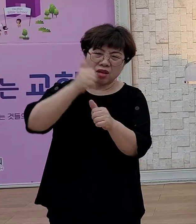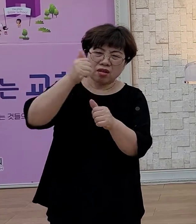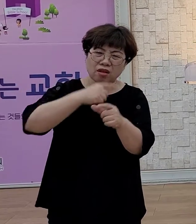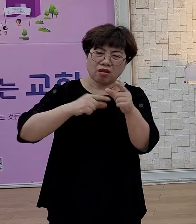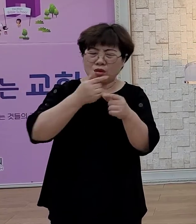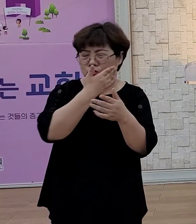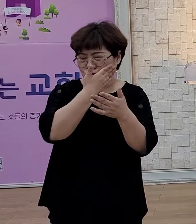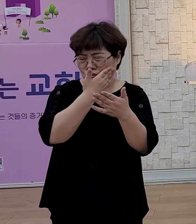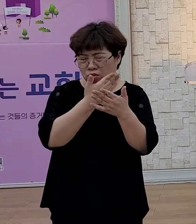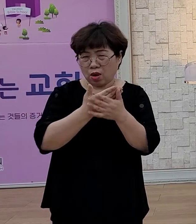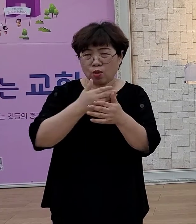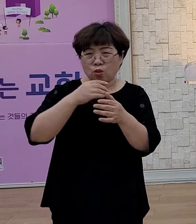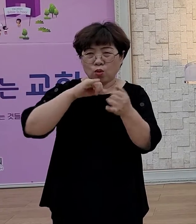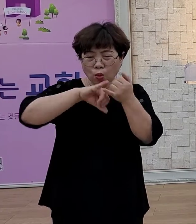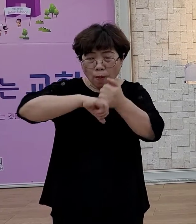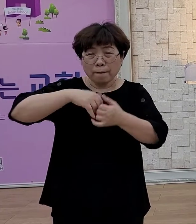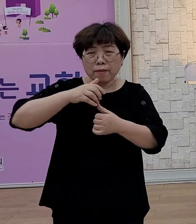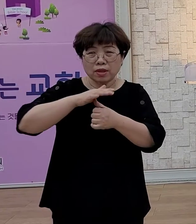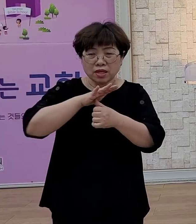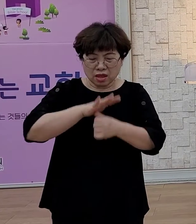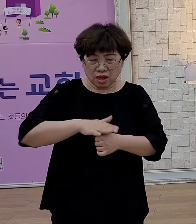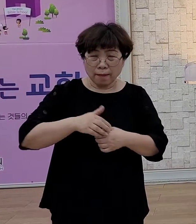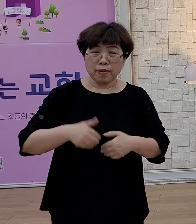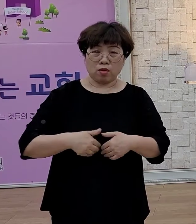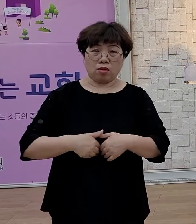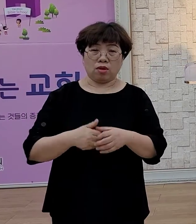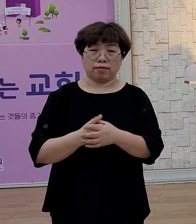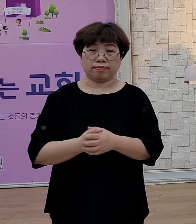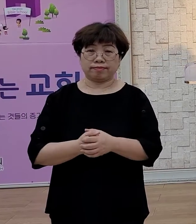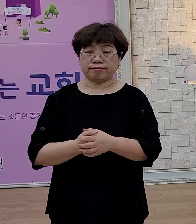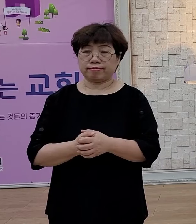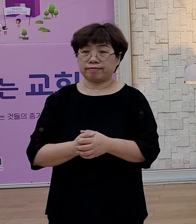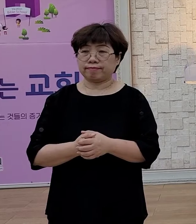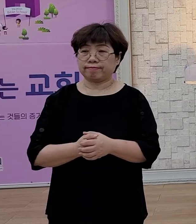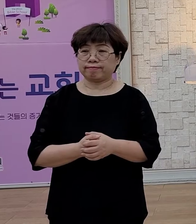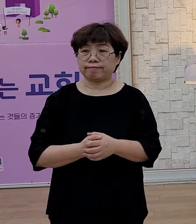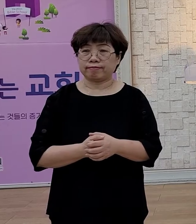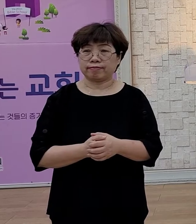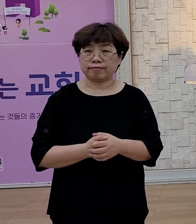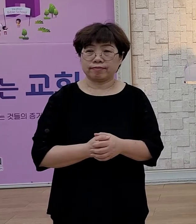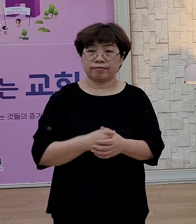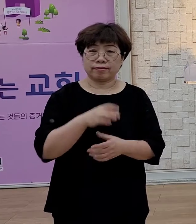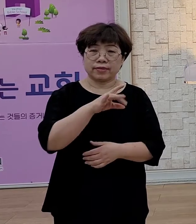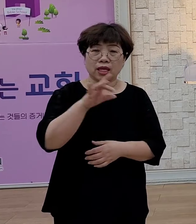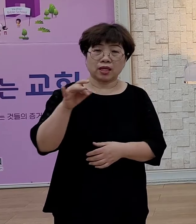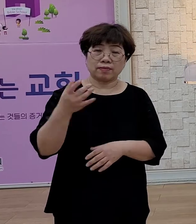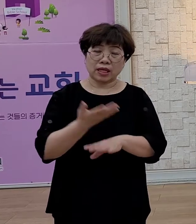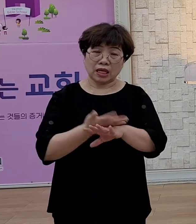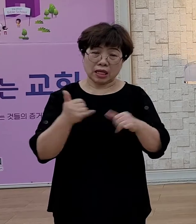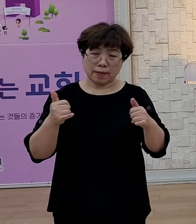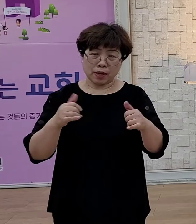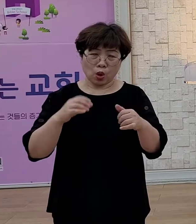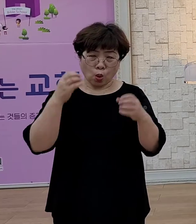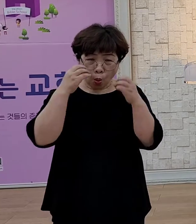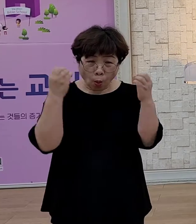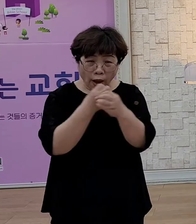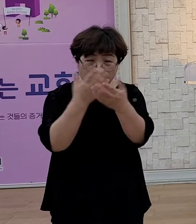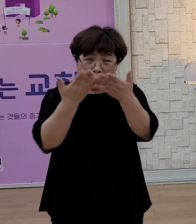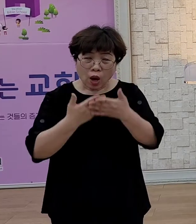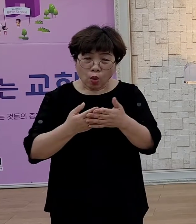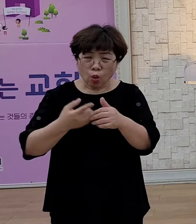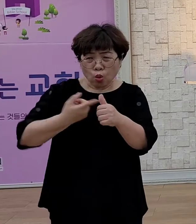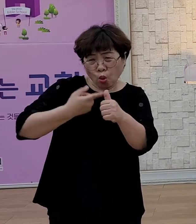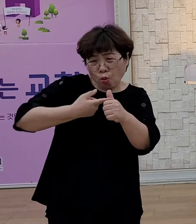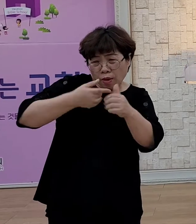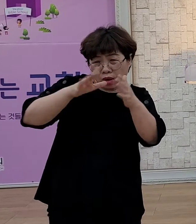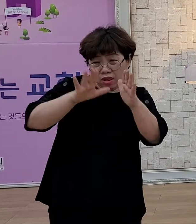이렇게 말씀하고 있다는 것입니다. 때로는 남에게 오해를 받고 욕을